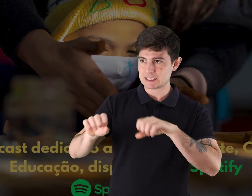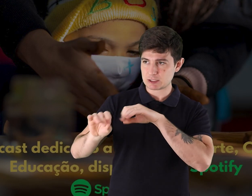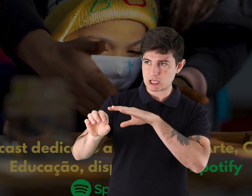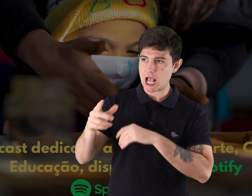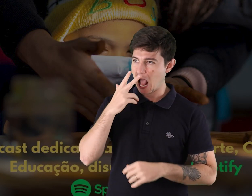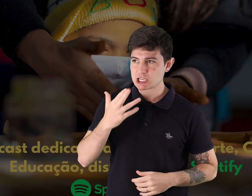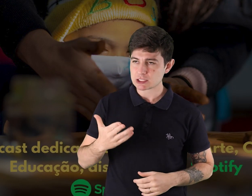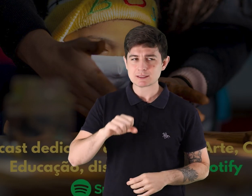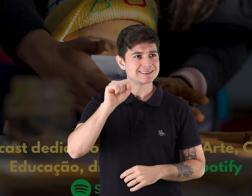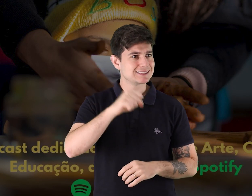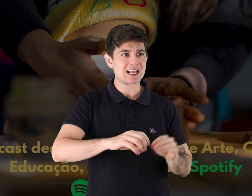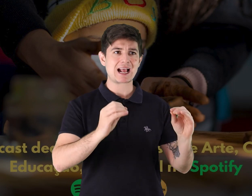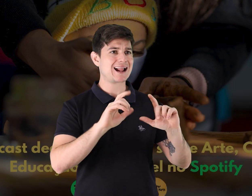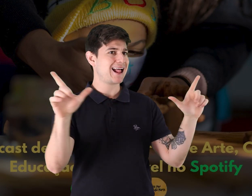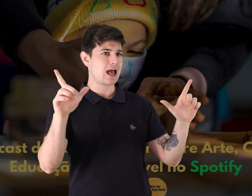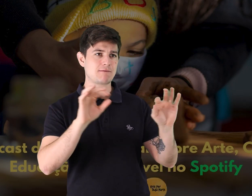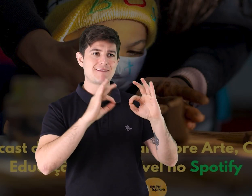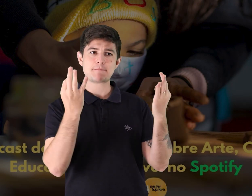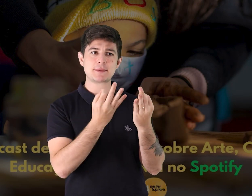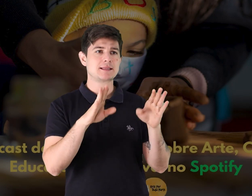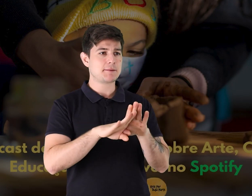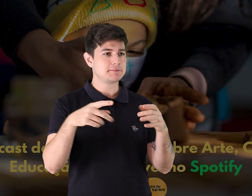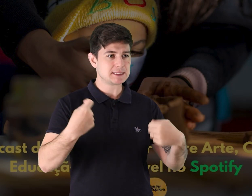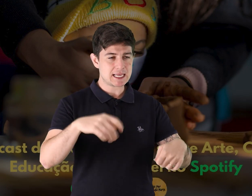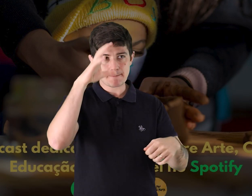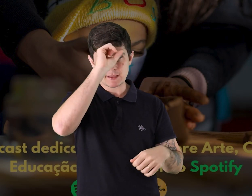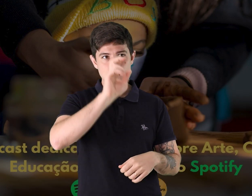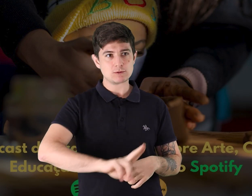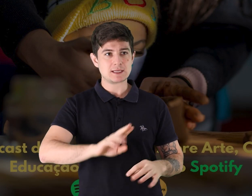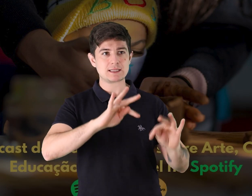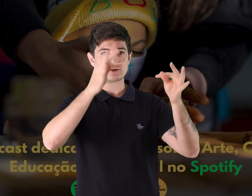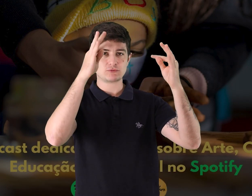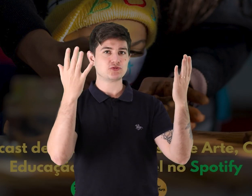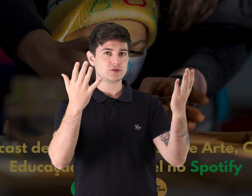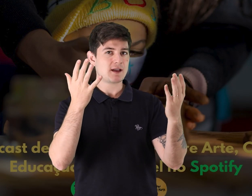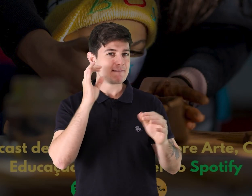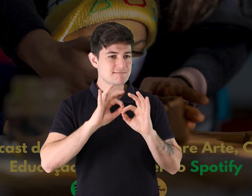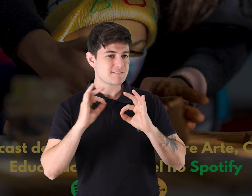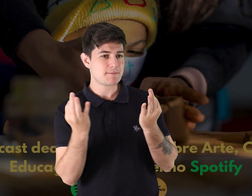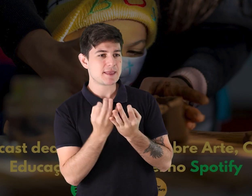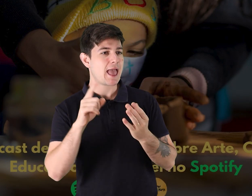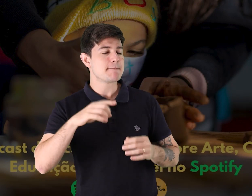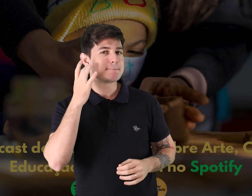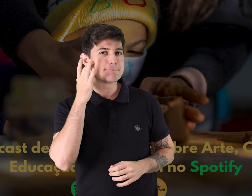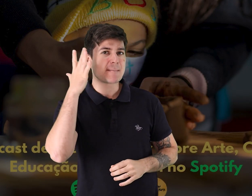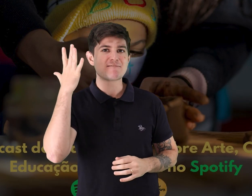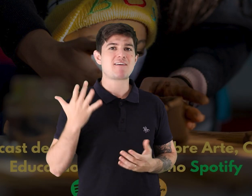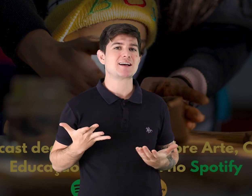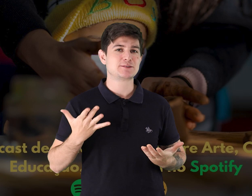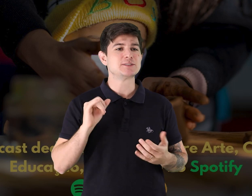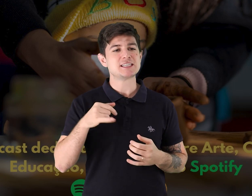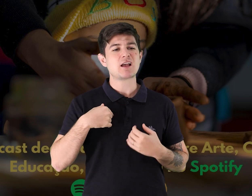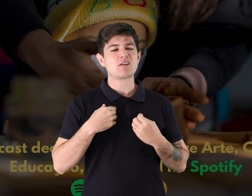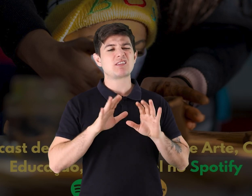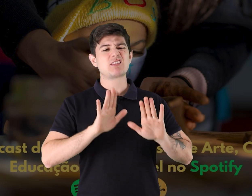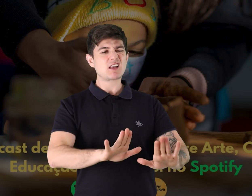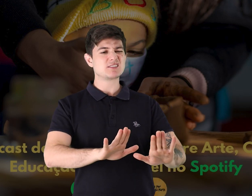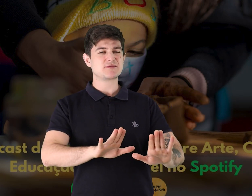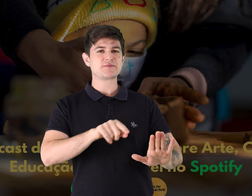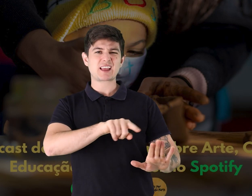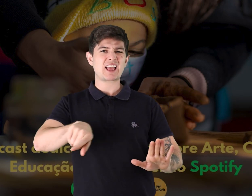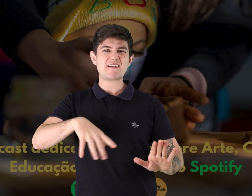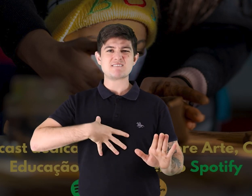família também tem que ser educada, você não acha isso? Claro, Patrícia. É muito mais fácil para a